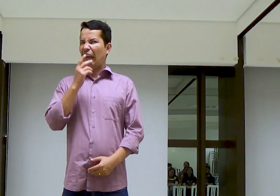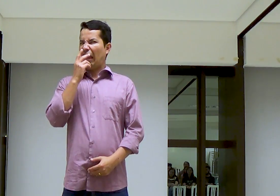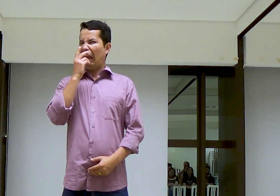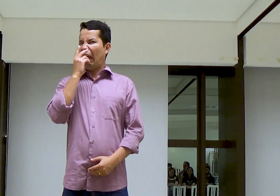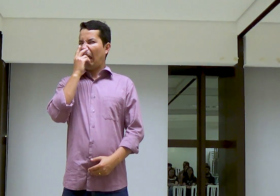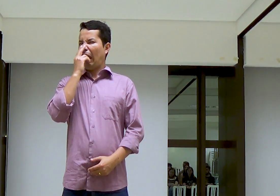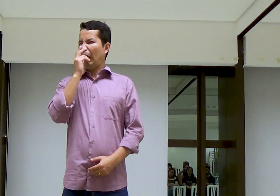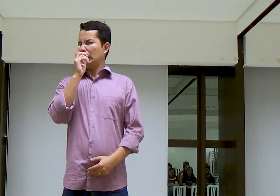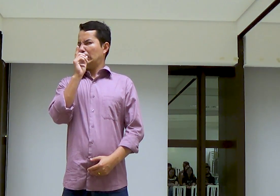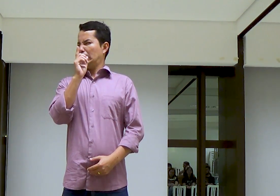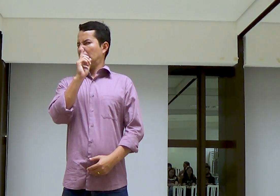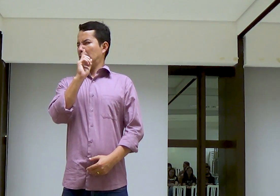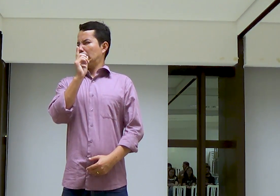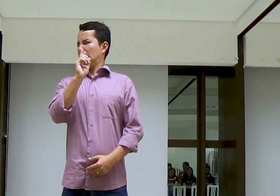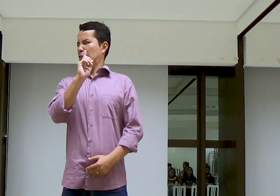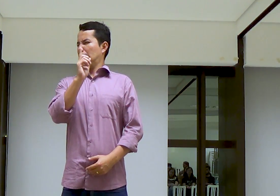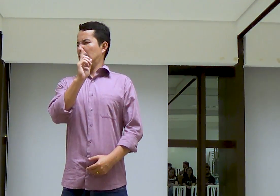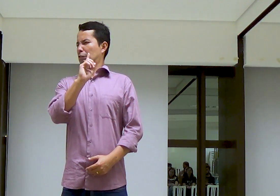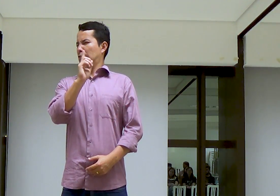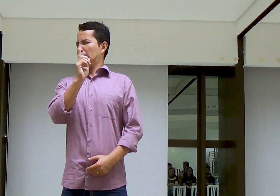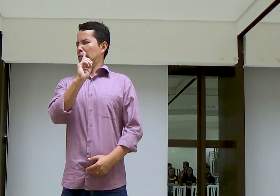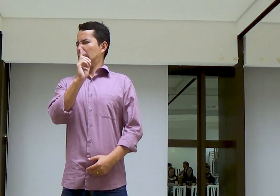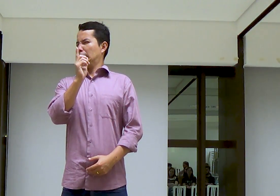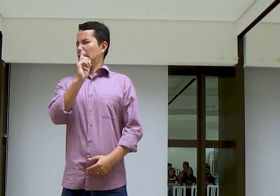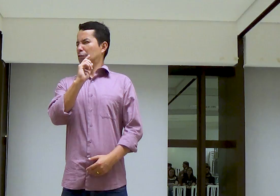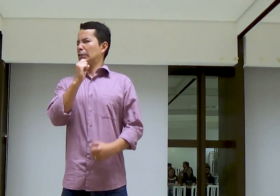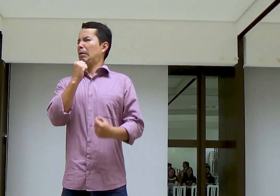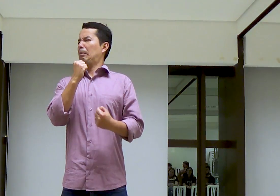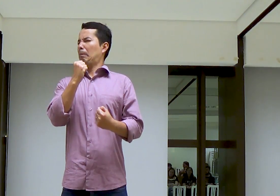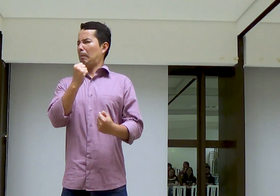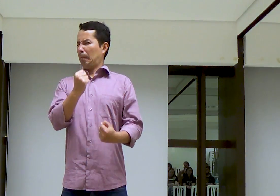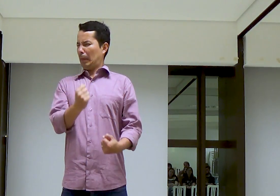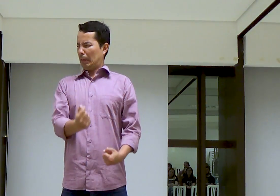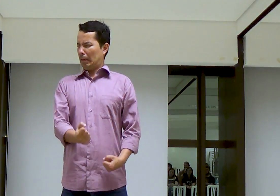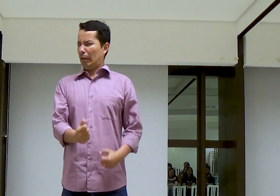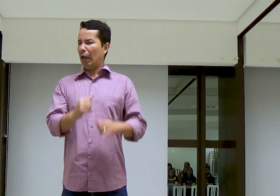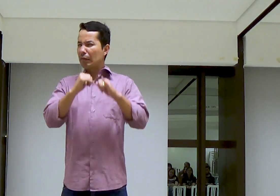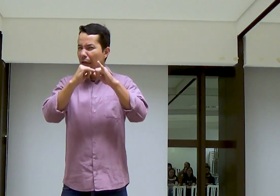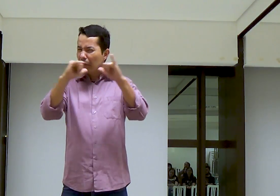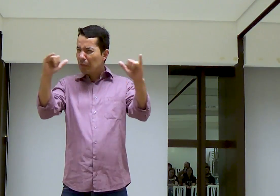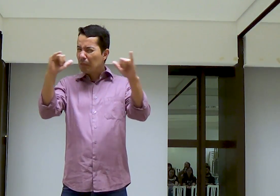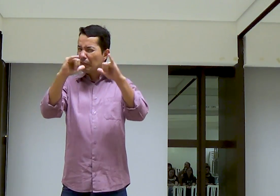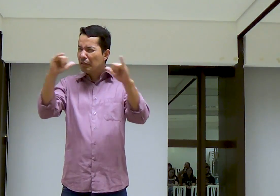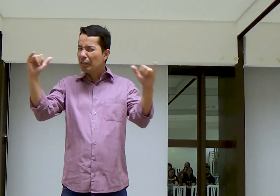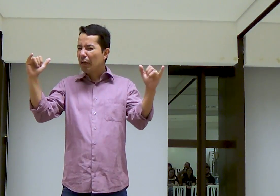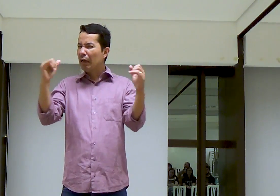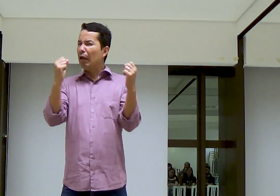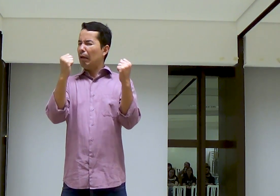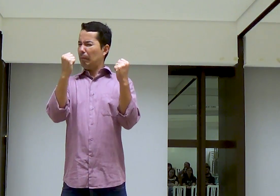pensa, ah, eu não sei, não. Eu acho que isso é meio pesado